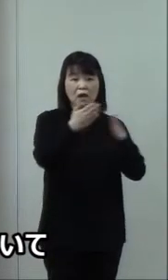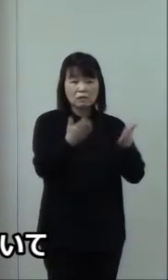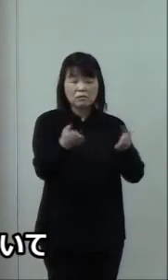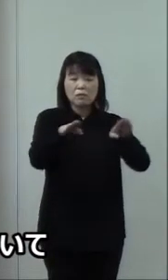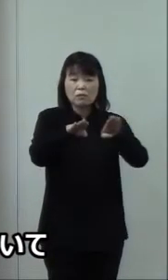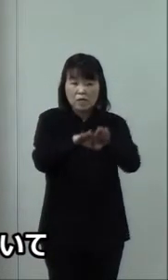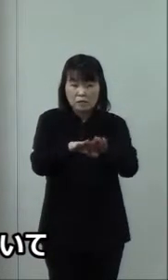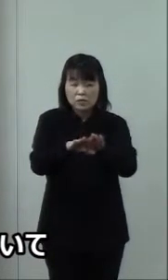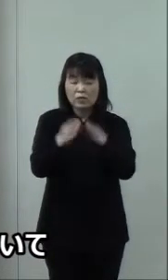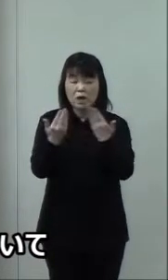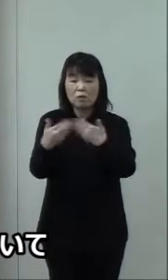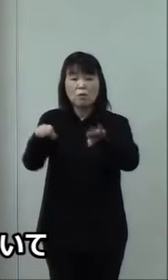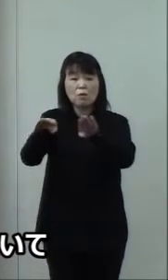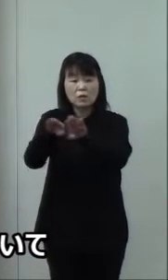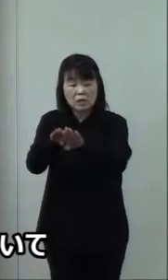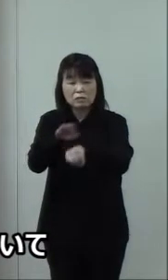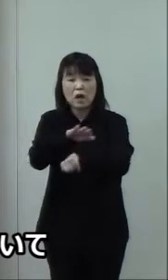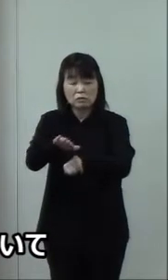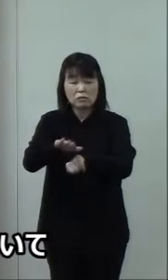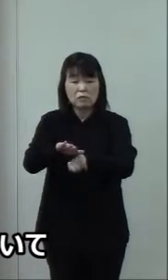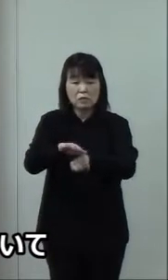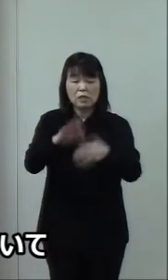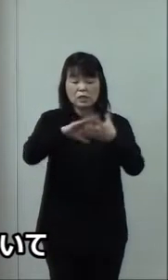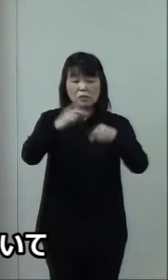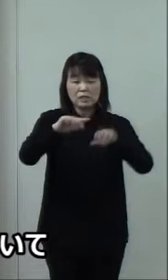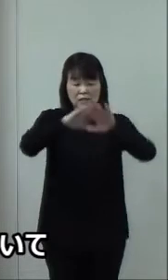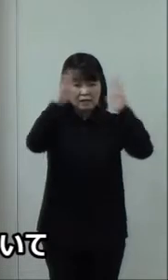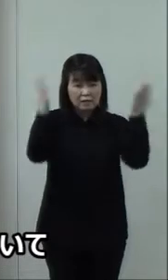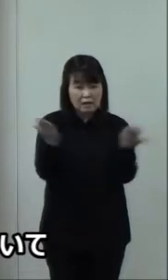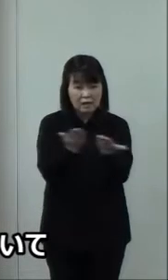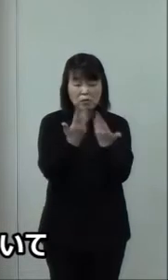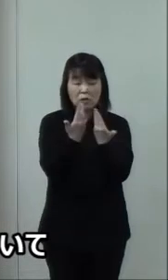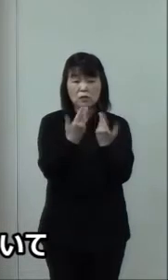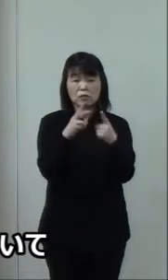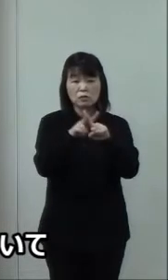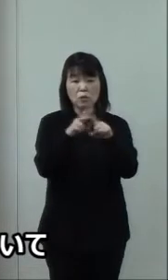にというようなことの今考えはございません。